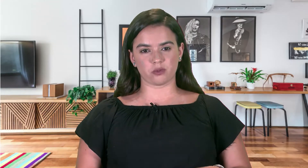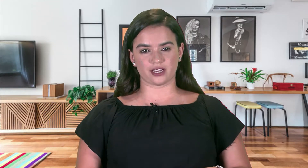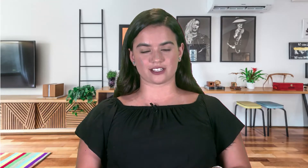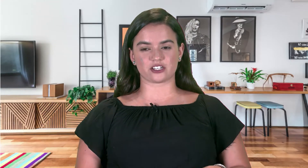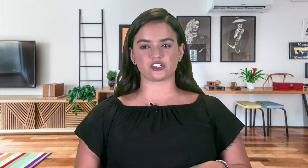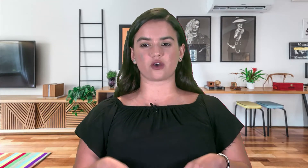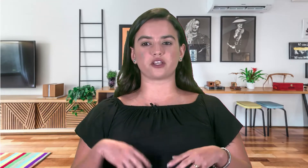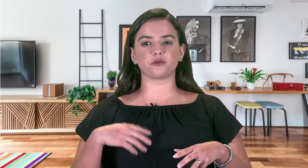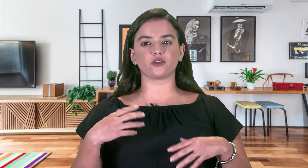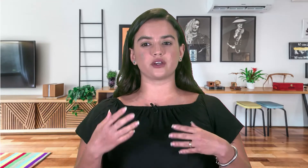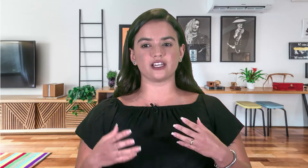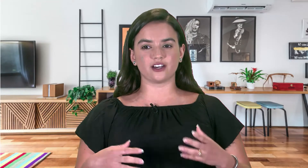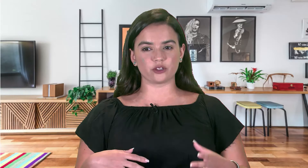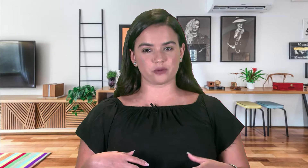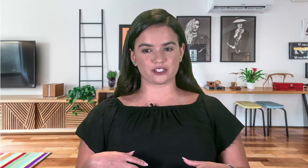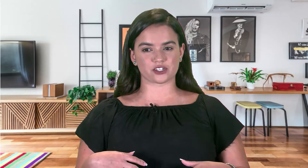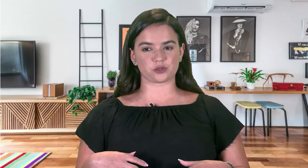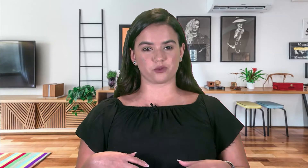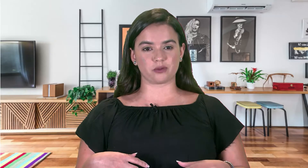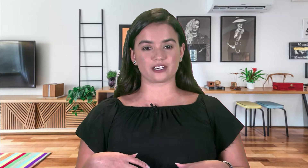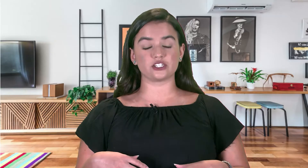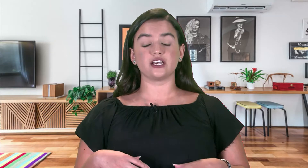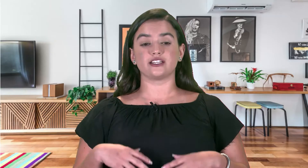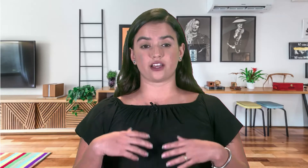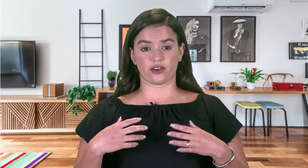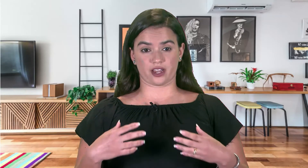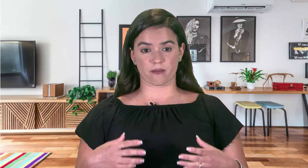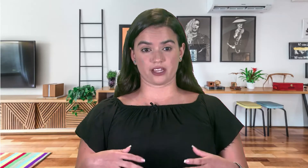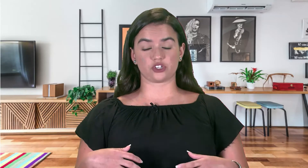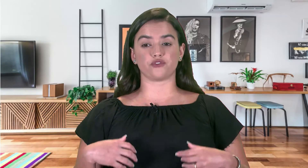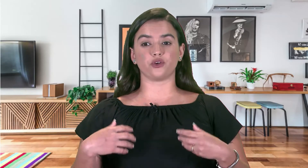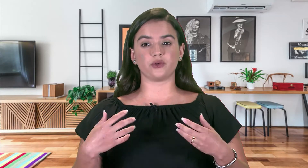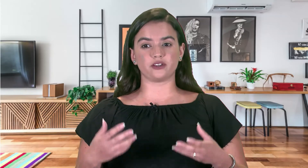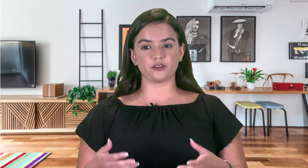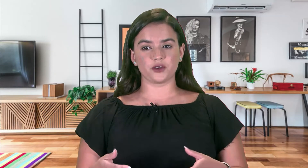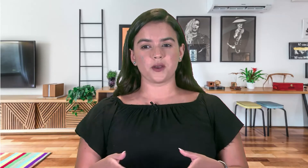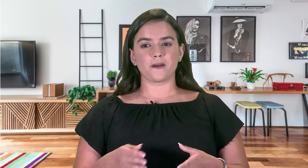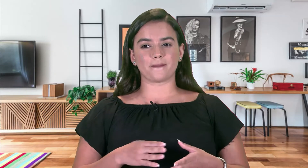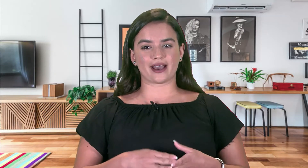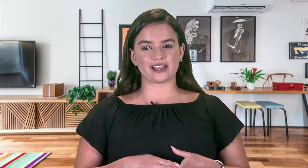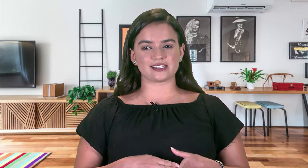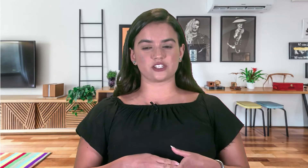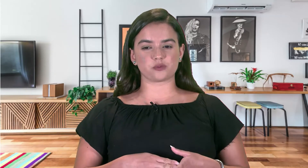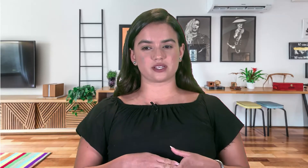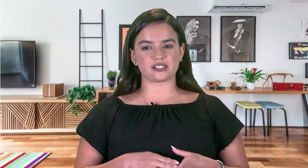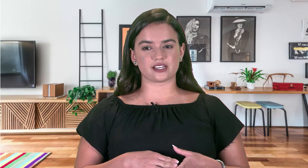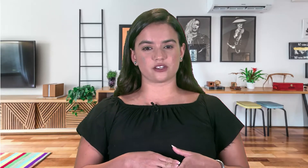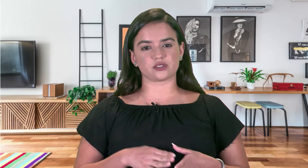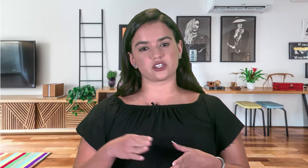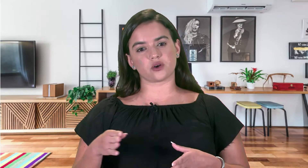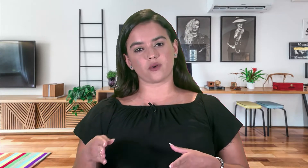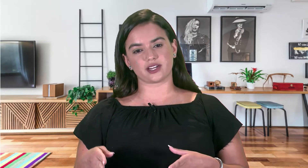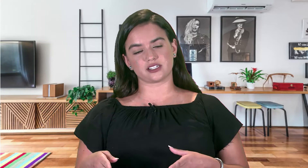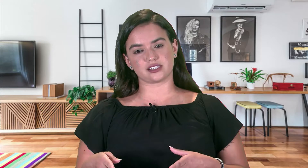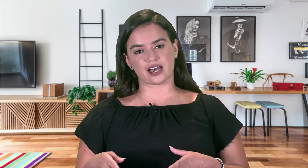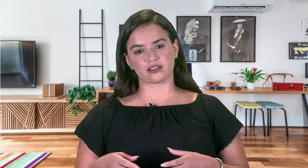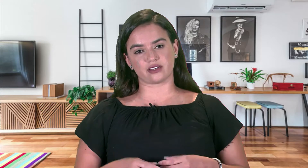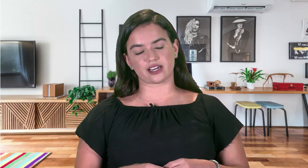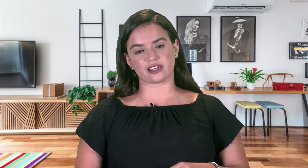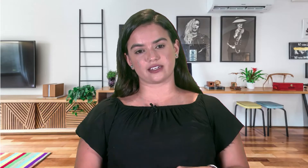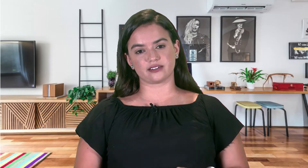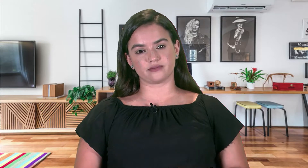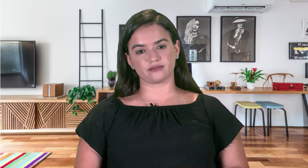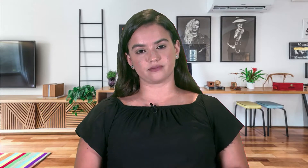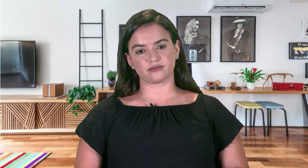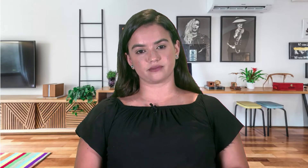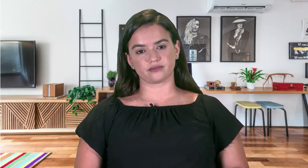políticas públicas. A gente está o tempo todo criando políticas públicas, teoricamente evoluindo, mas a gente precisa que isso seja concretizado,